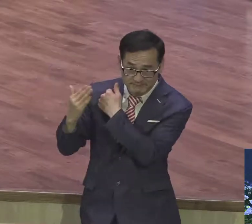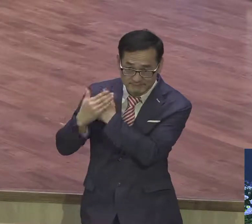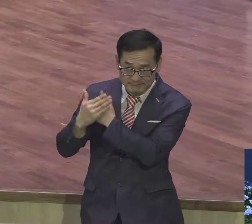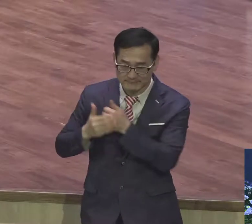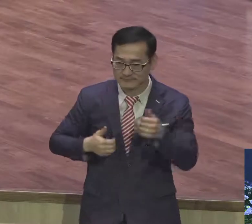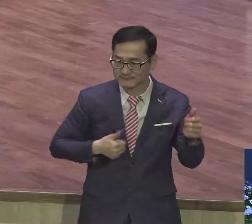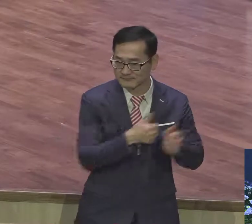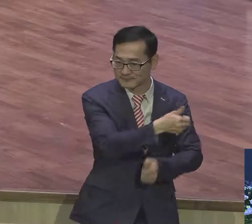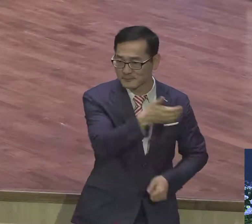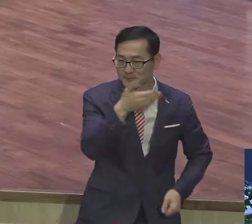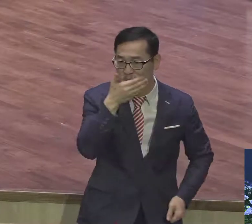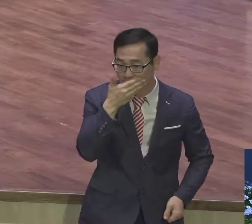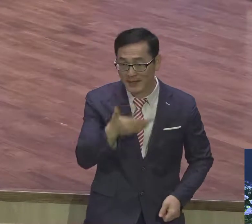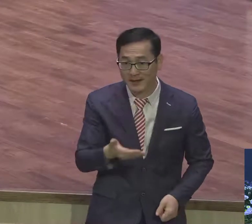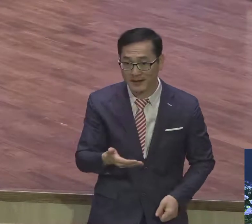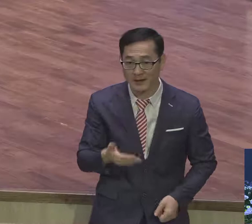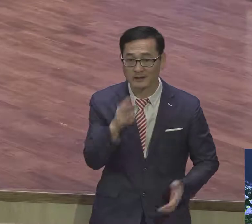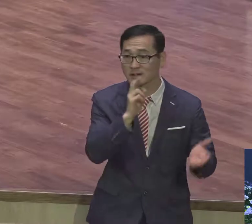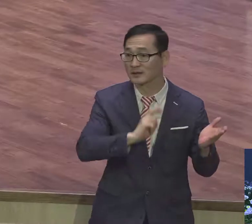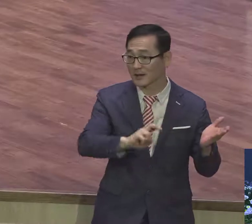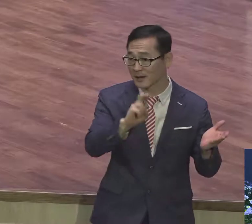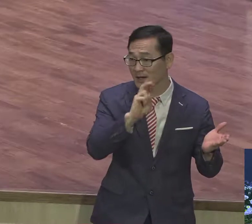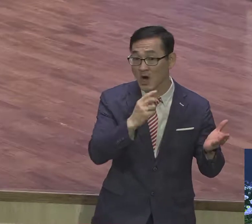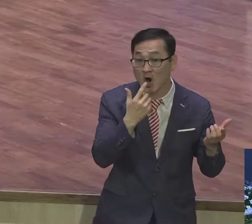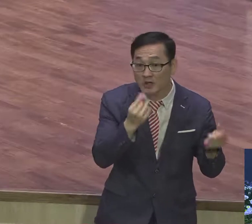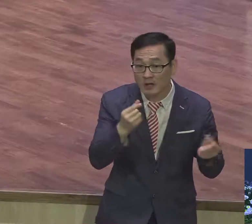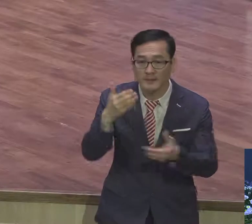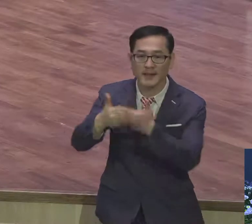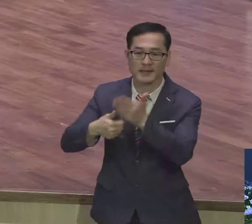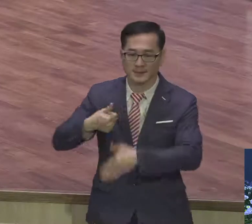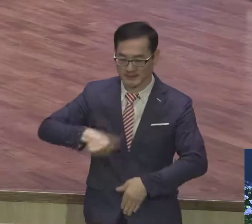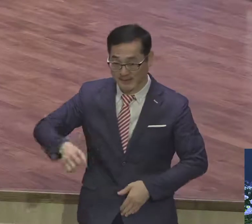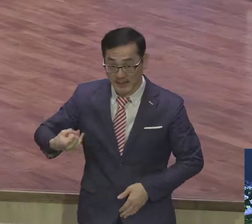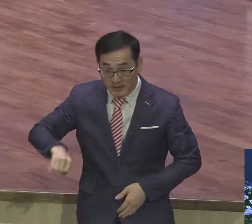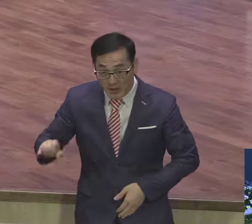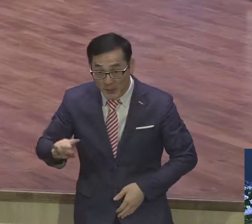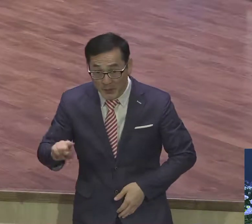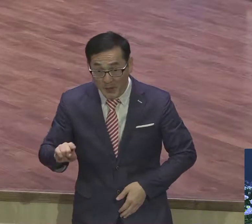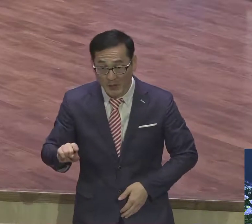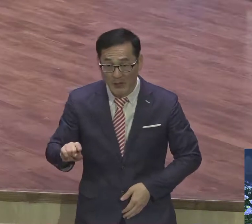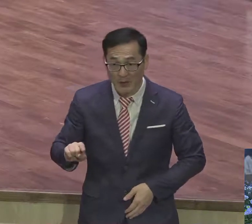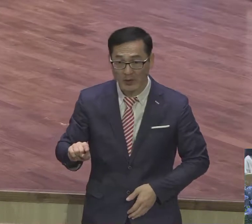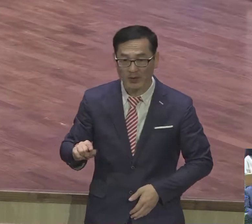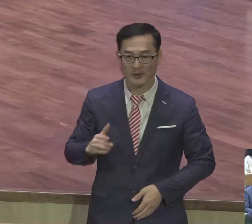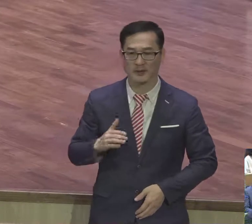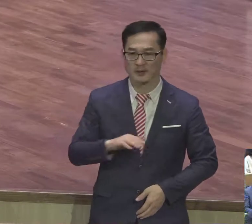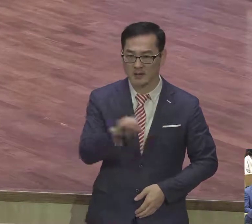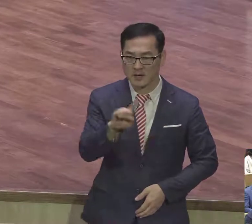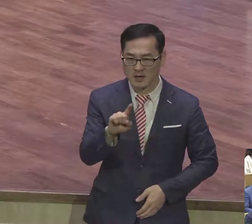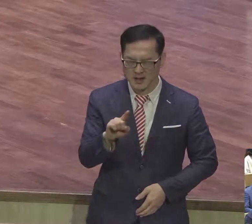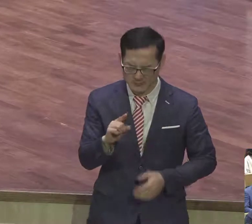하나님의 자녀는요. 여러분이 무엇을 하든지 하나님의 영광을 위해서 산다.